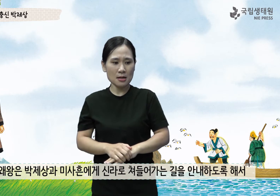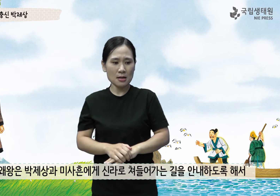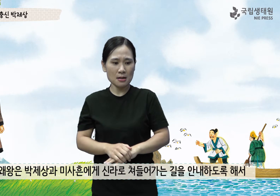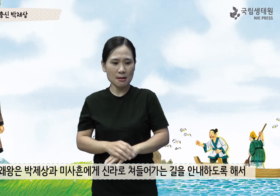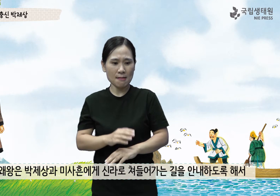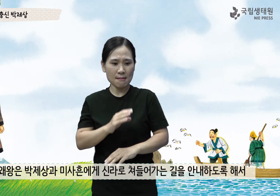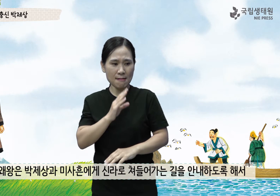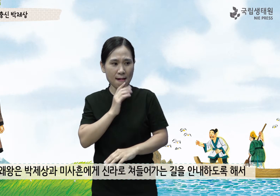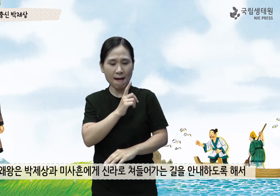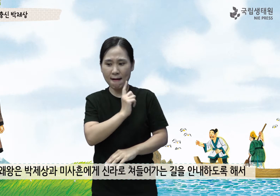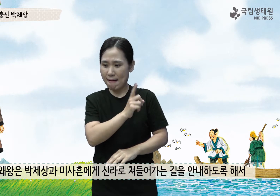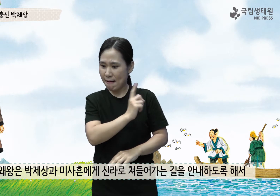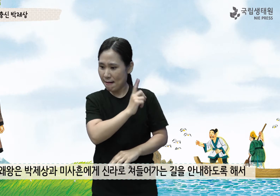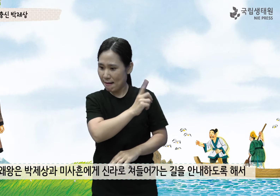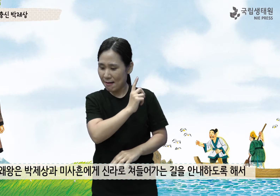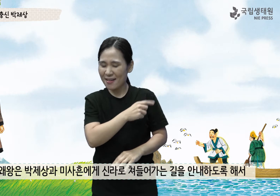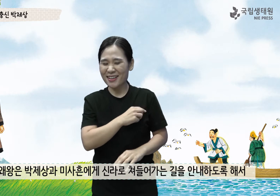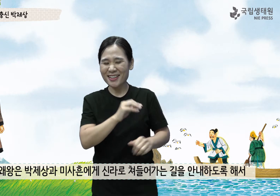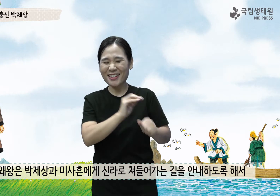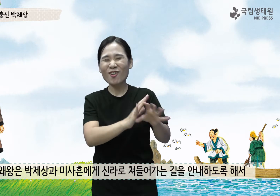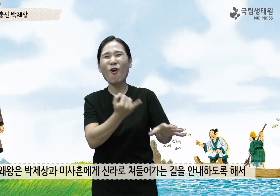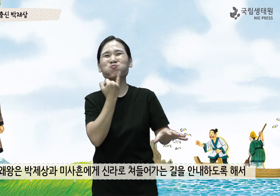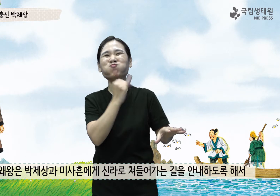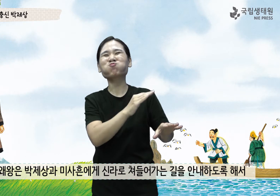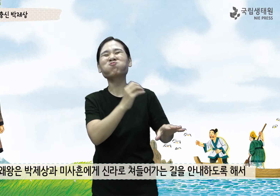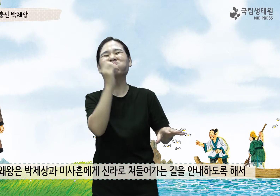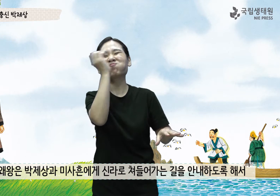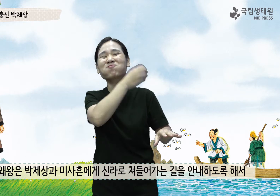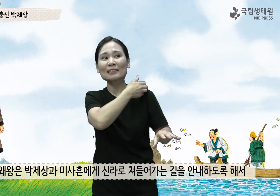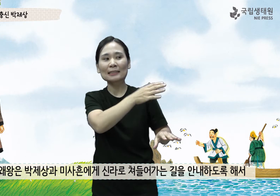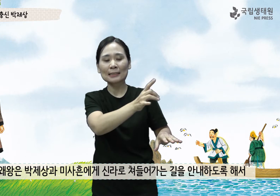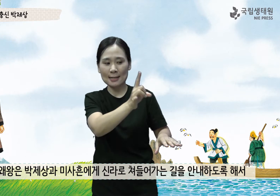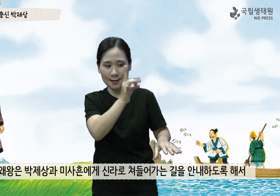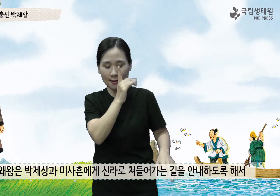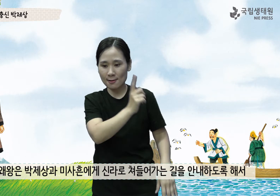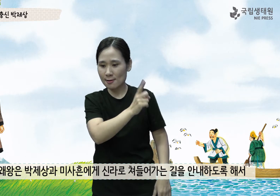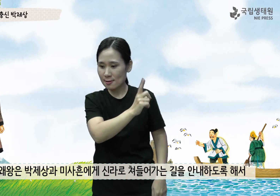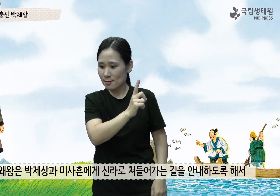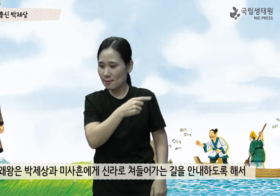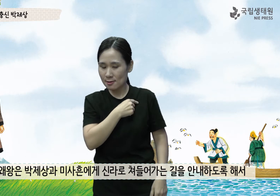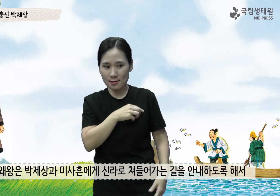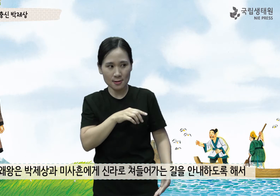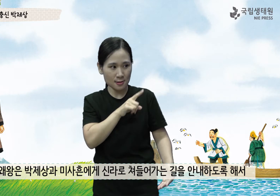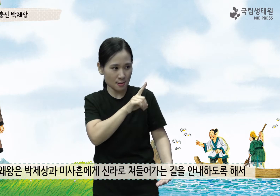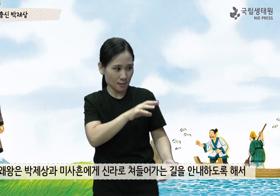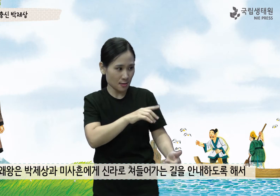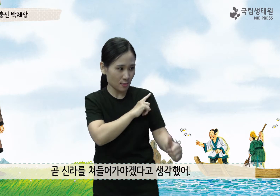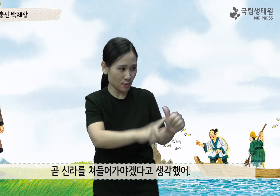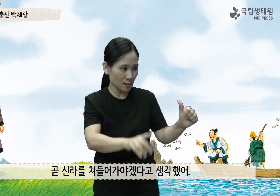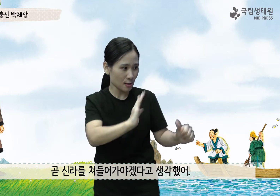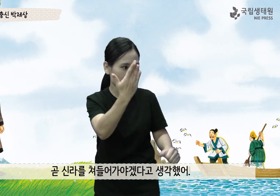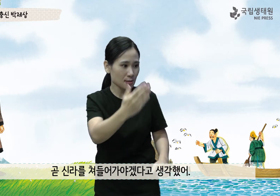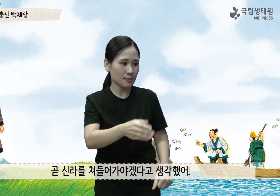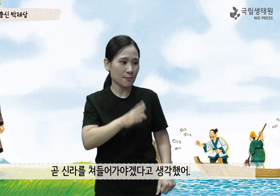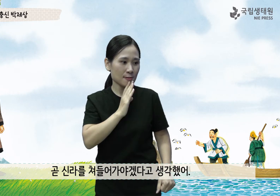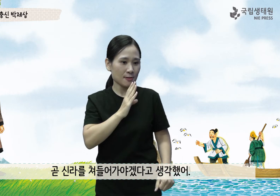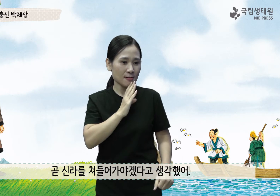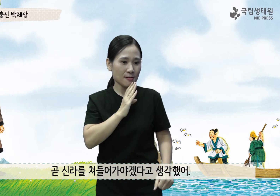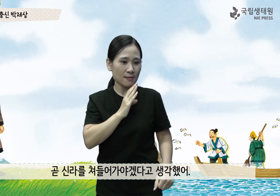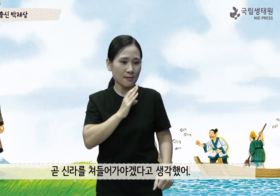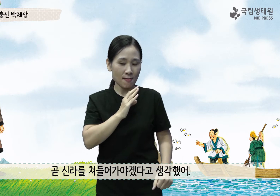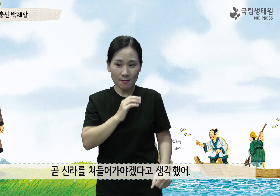외왕은 박재상과 미사은에게 신라로 쳐들어가는 길을 안내하도록 해서 곧